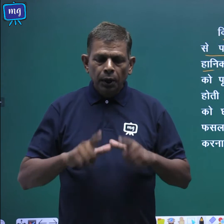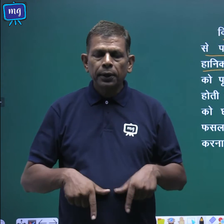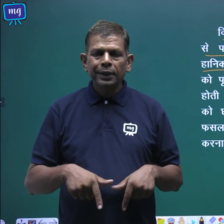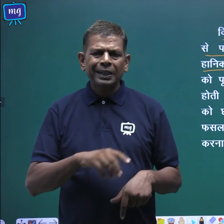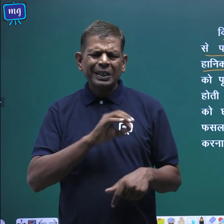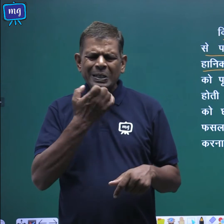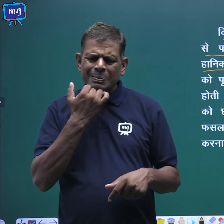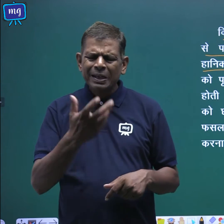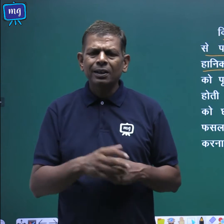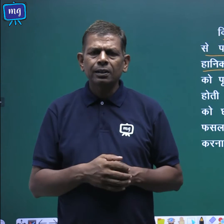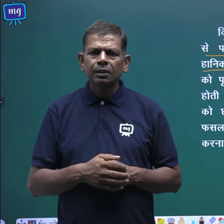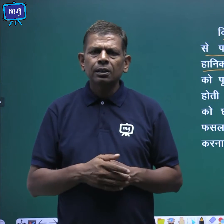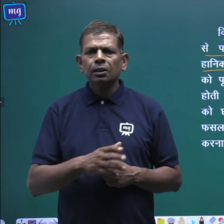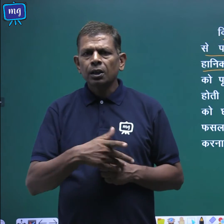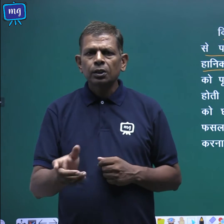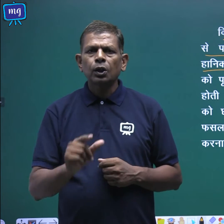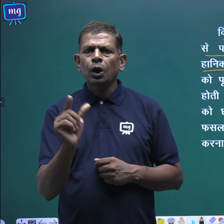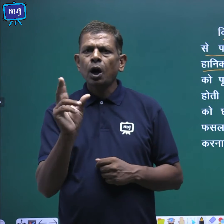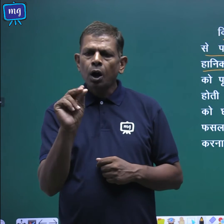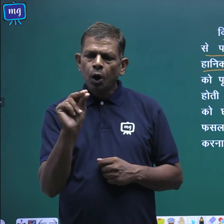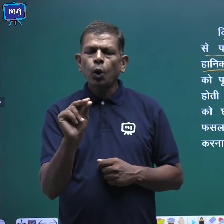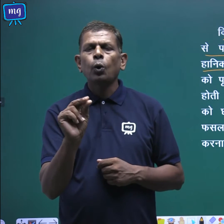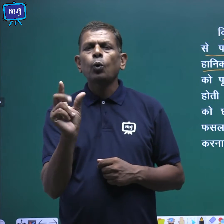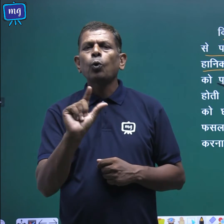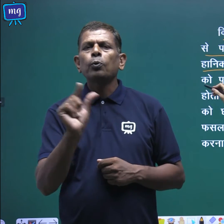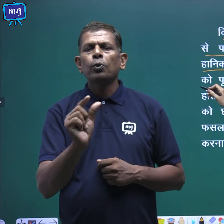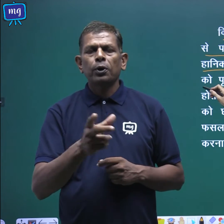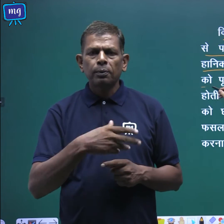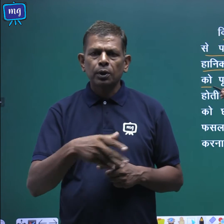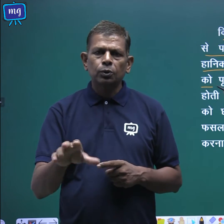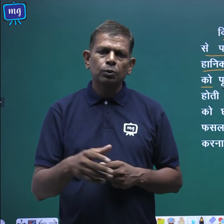हानिकारक तथा अनुपयोगी पदार्थों को